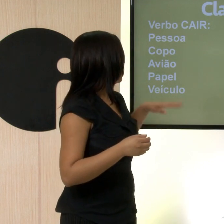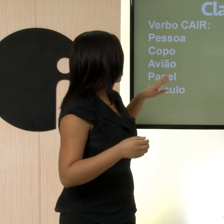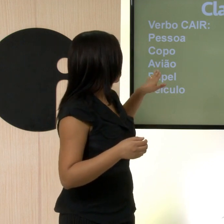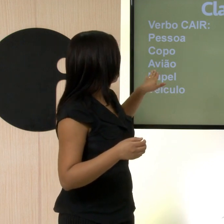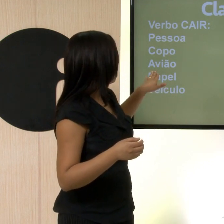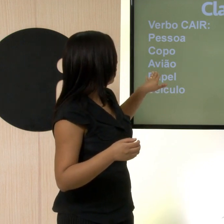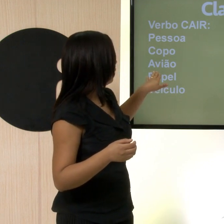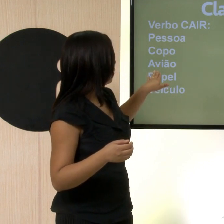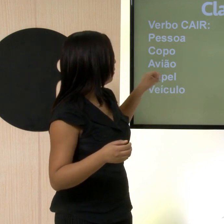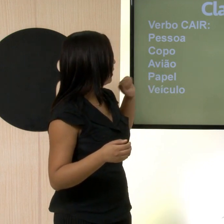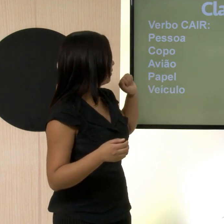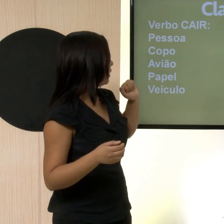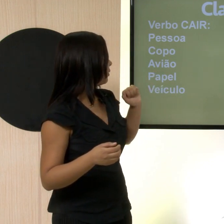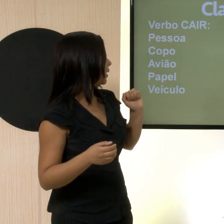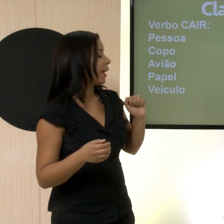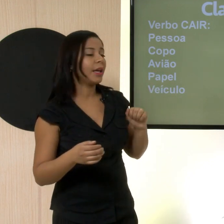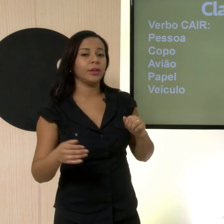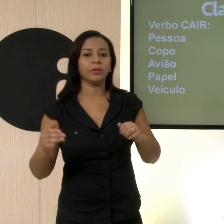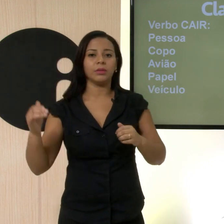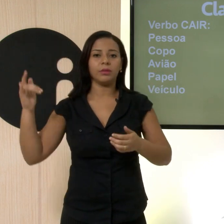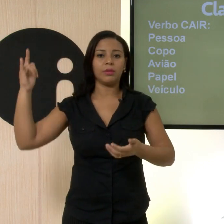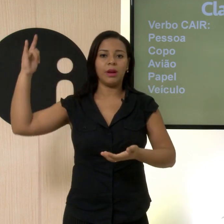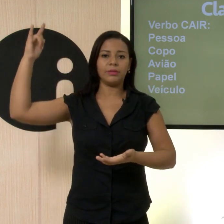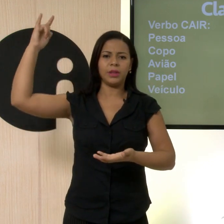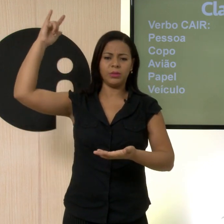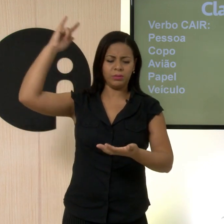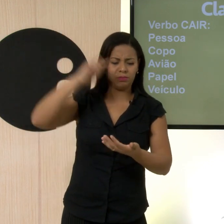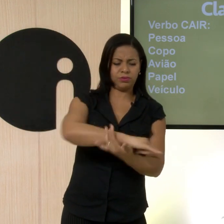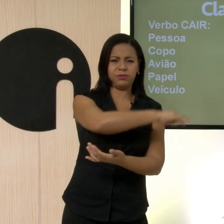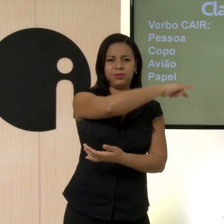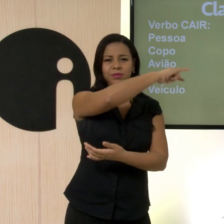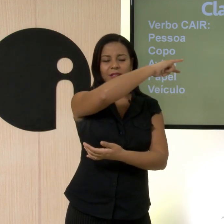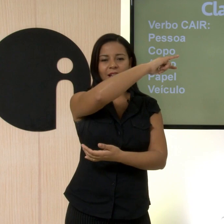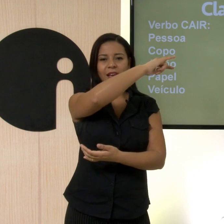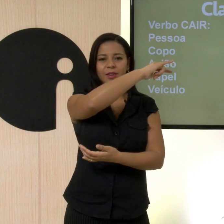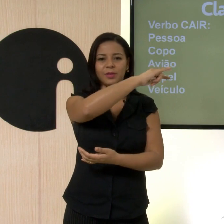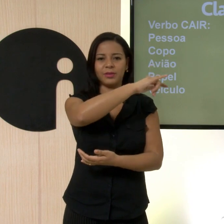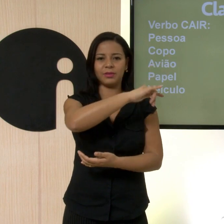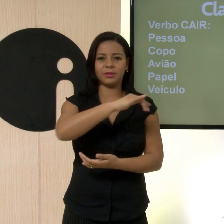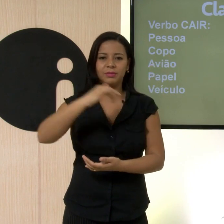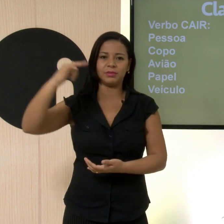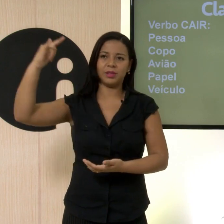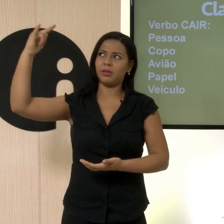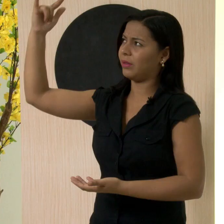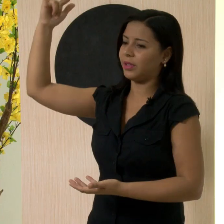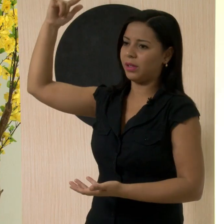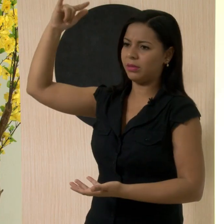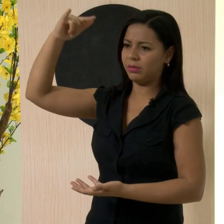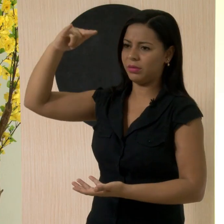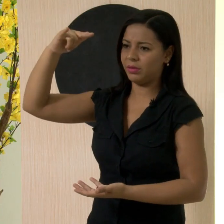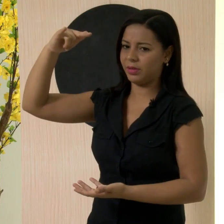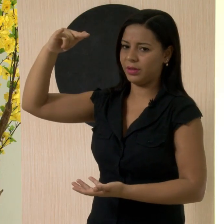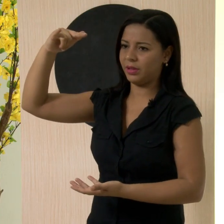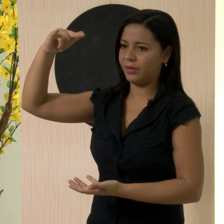Se for um avião que caiu, o avião caiu. Então, o avião,